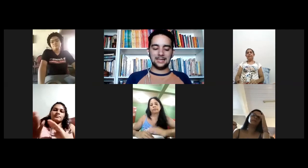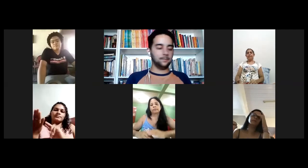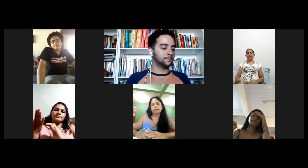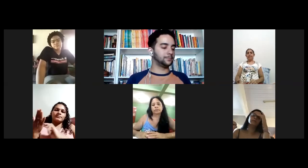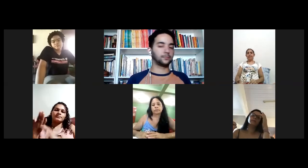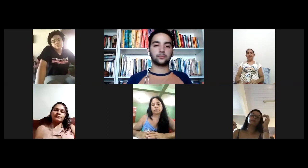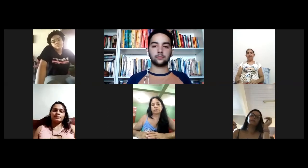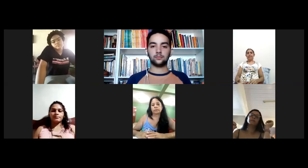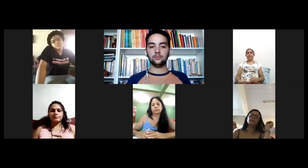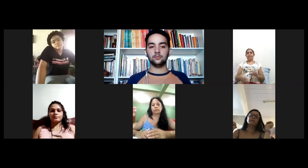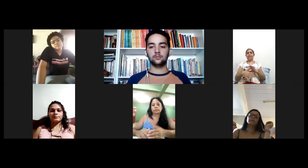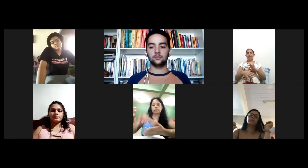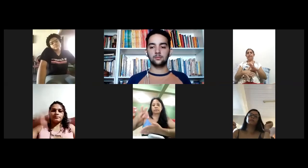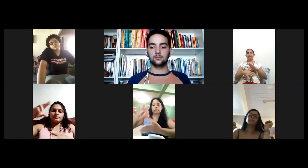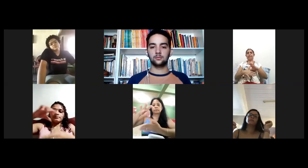carne,